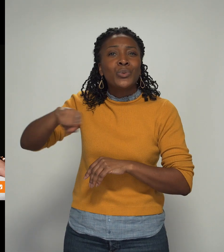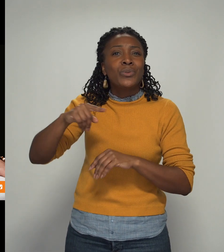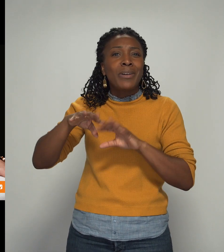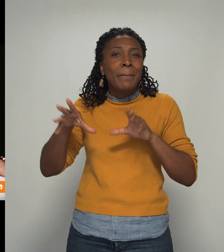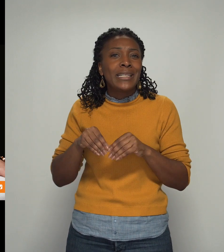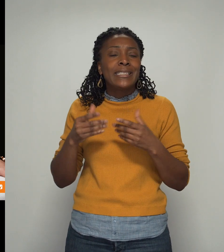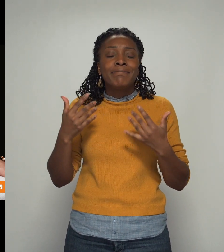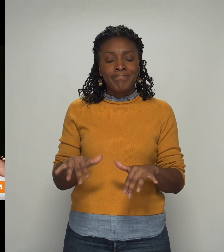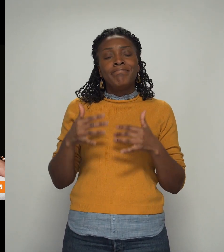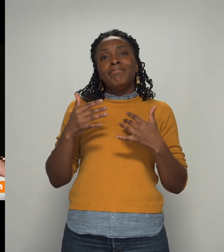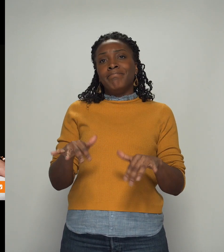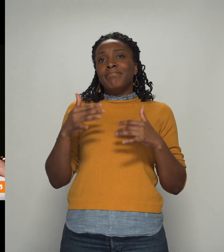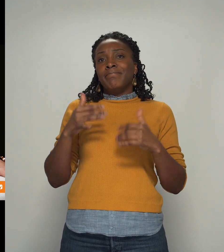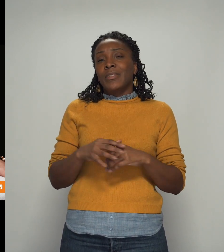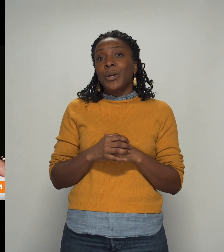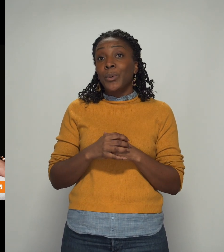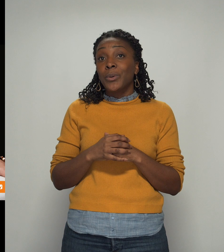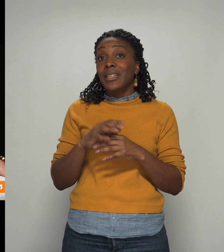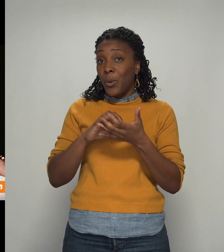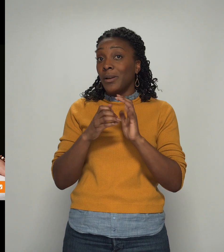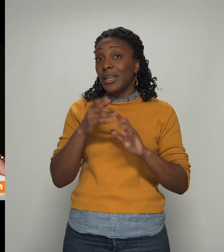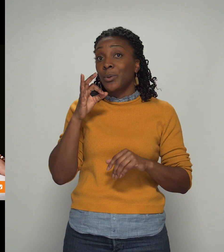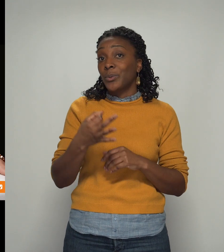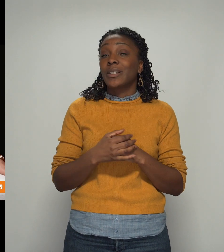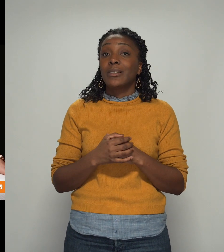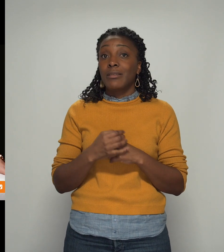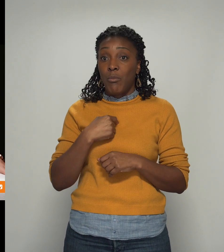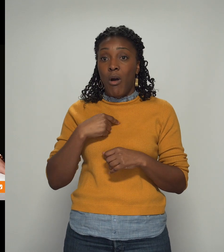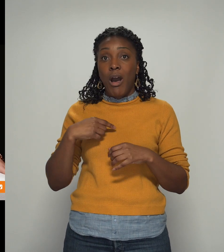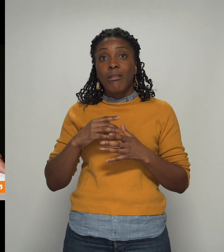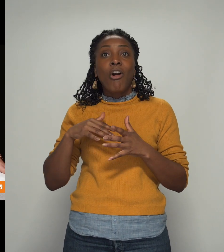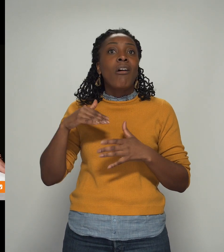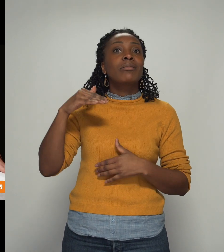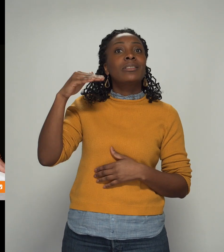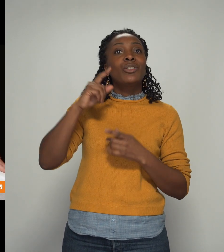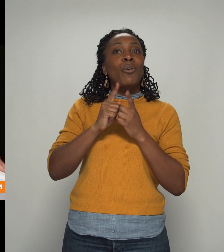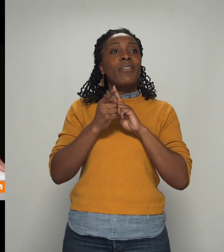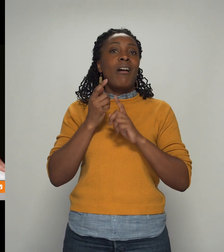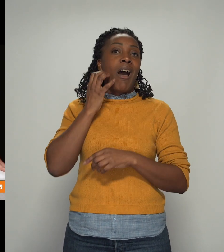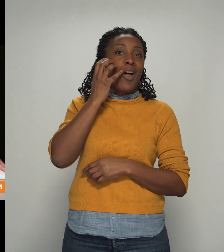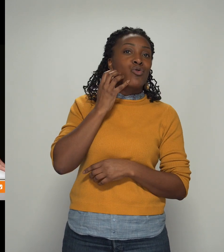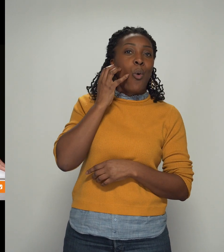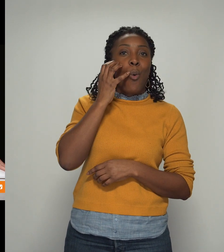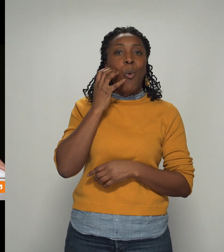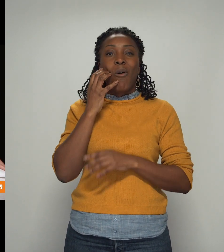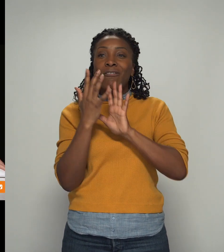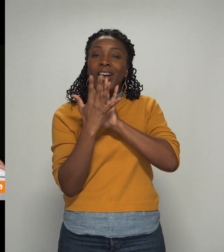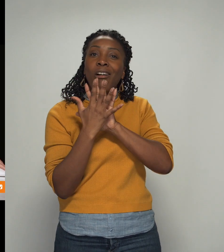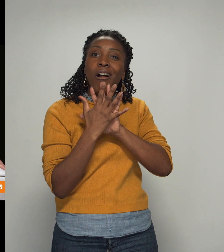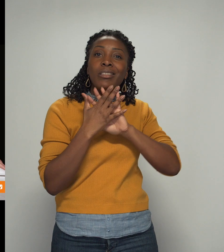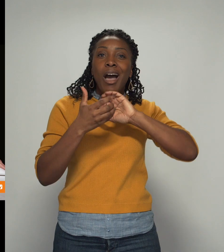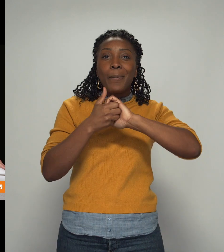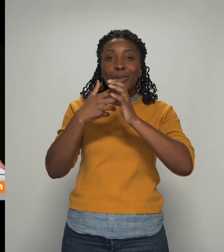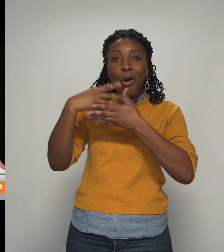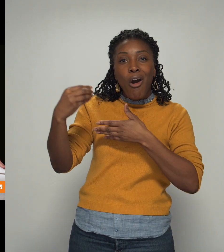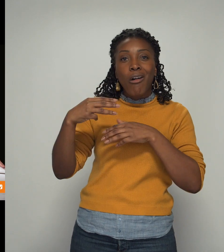de la maison. Ça devient vite compliqué. Et moi, je deviens un jeune adolescent et je commence à fréquenter les amis